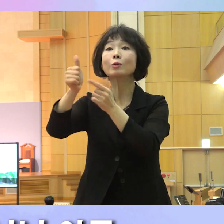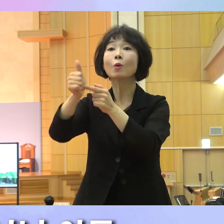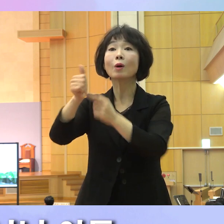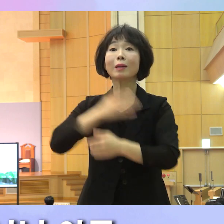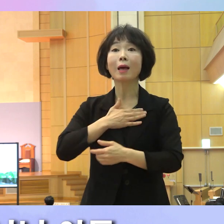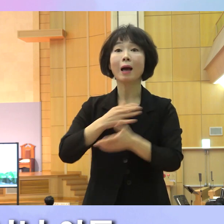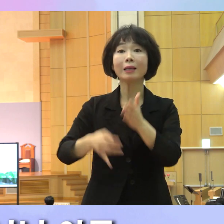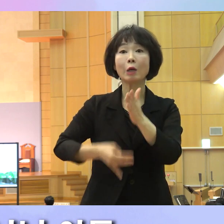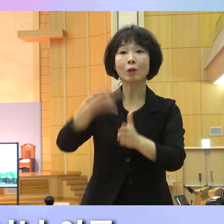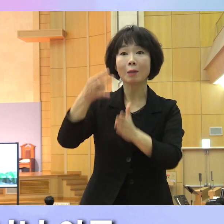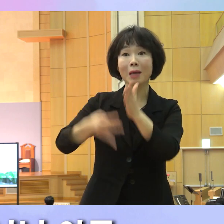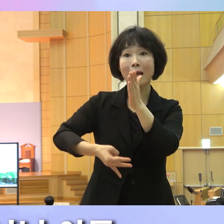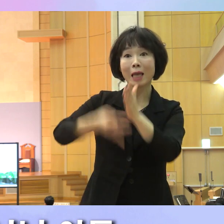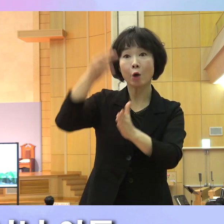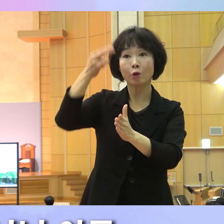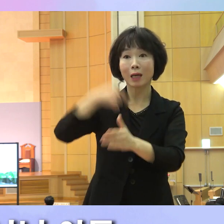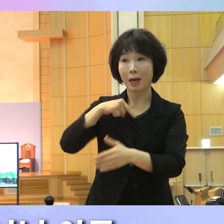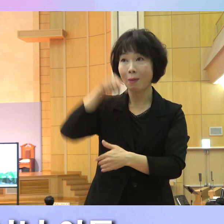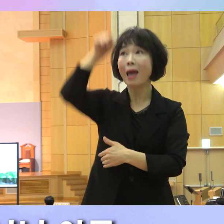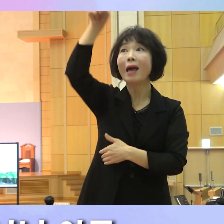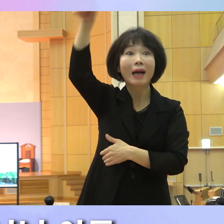예루살렘에 올라가서